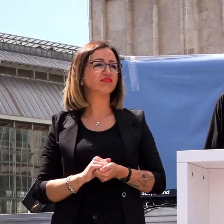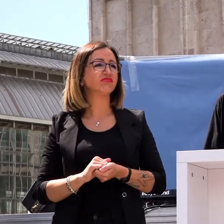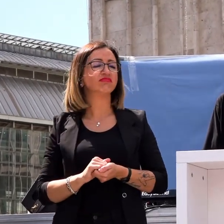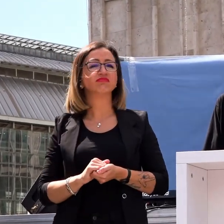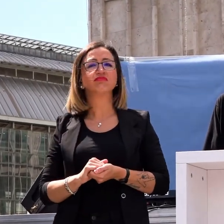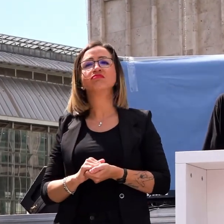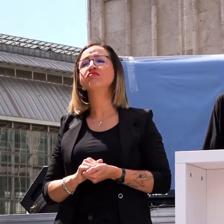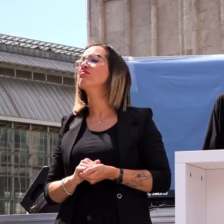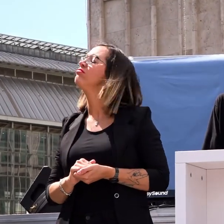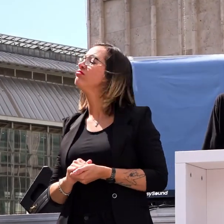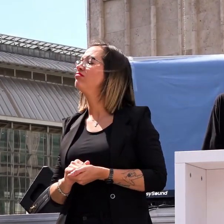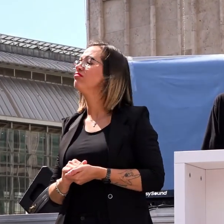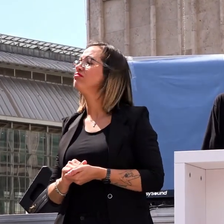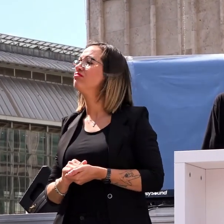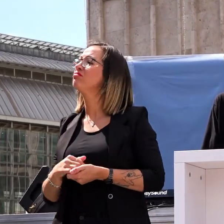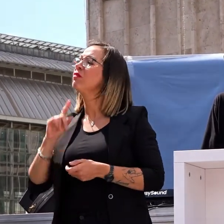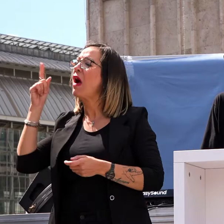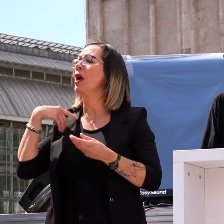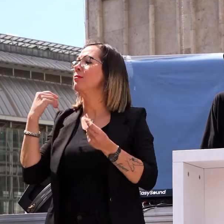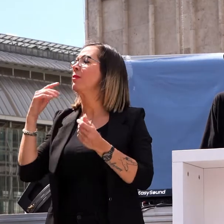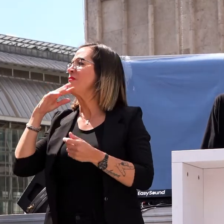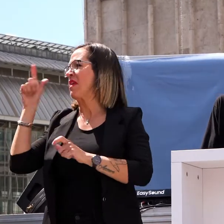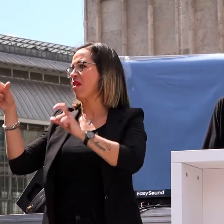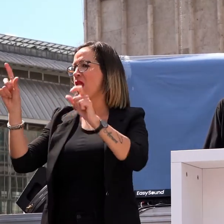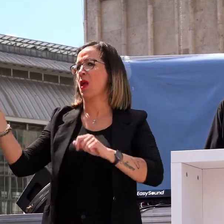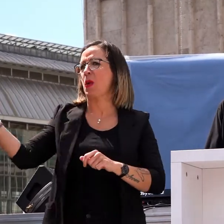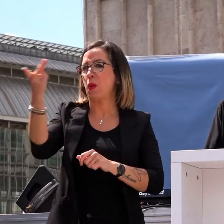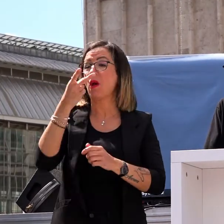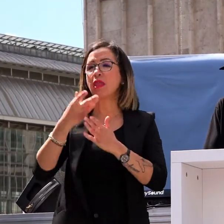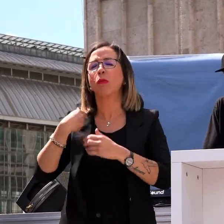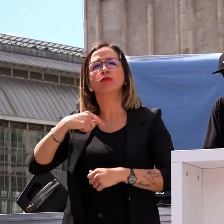Da ich weiß, dass es vielen von euch genauso geht,